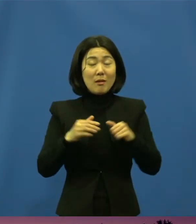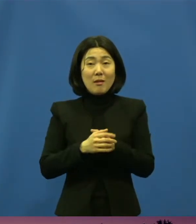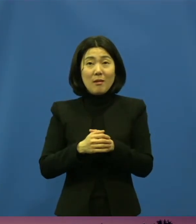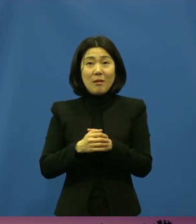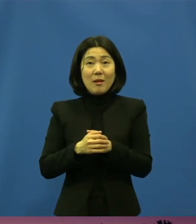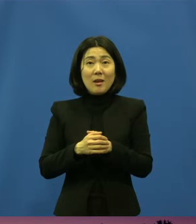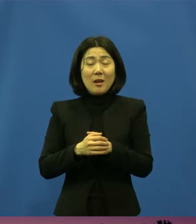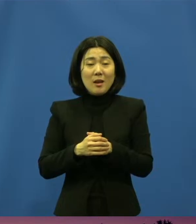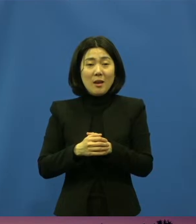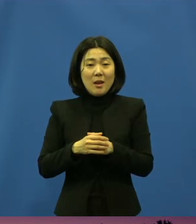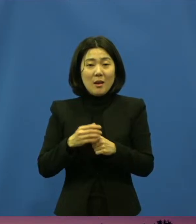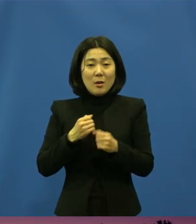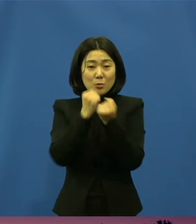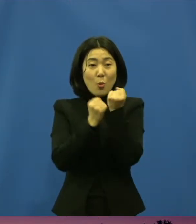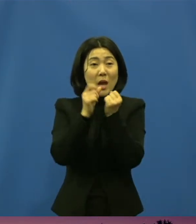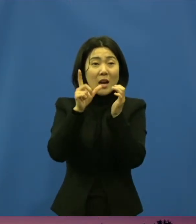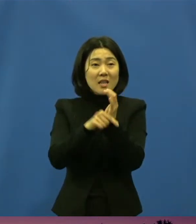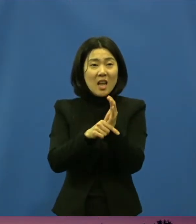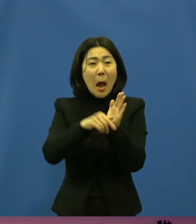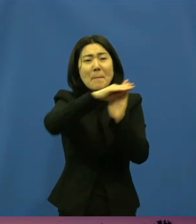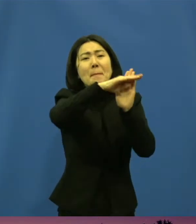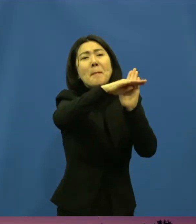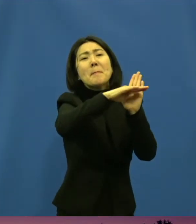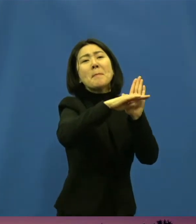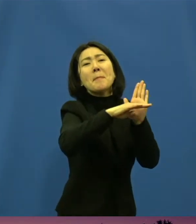별거를 다 써놓았어요. 프로필에.